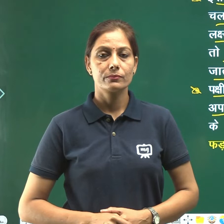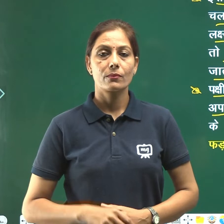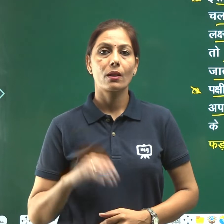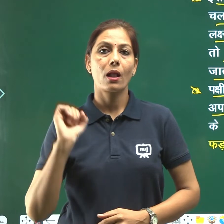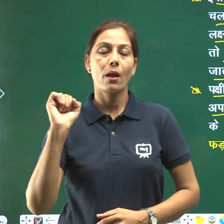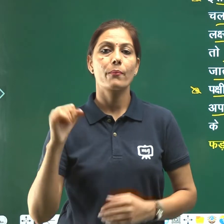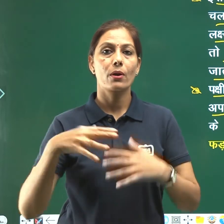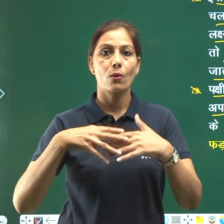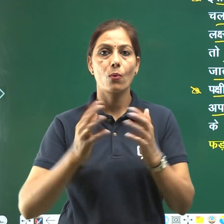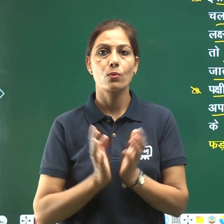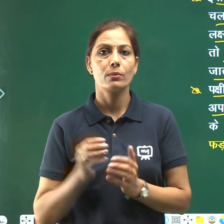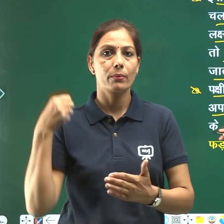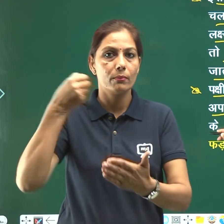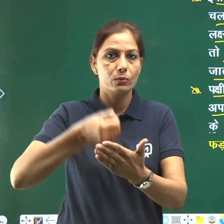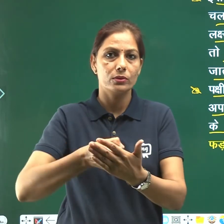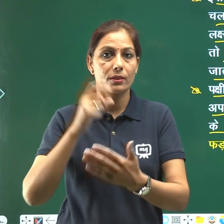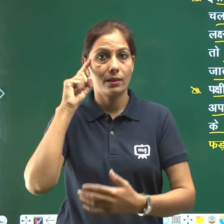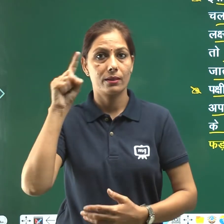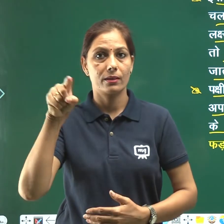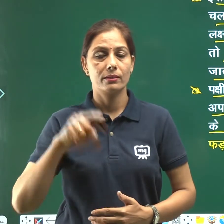अपने घोंसले में पहुंचने के लिए